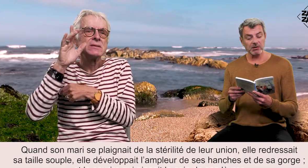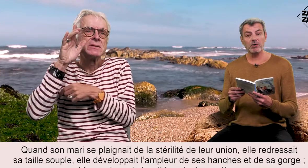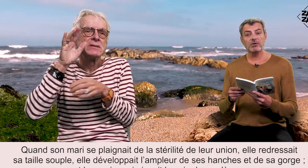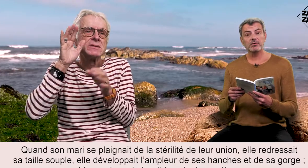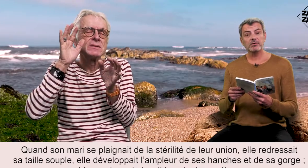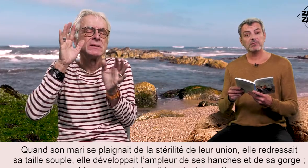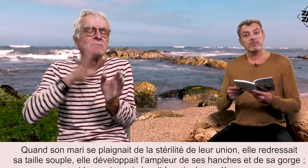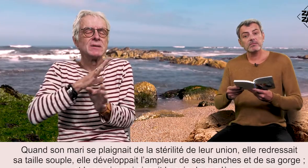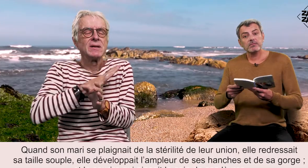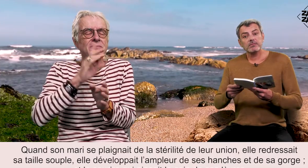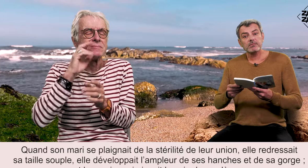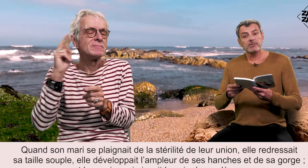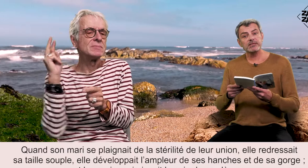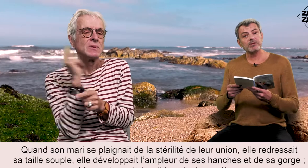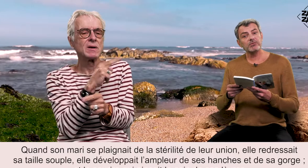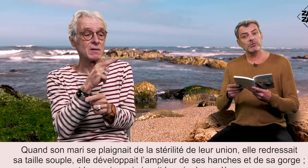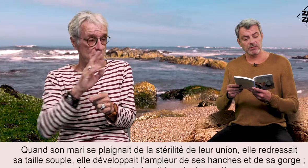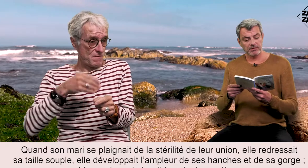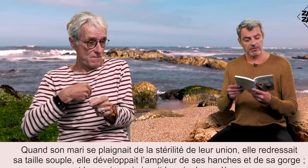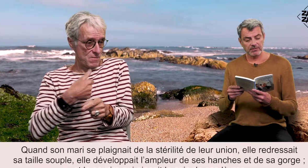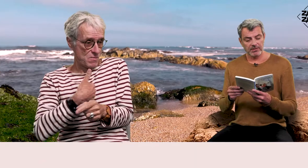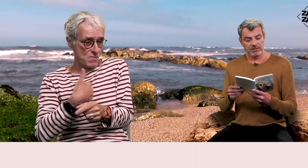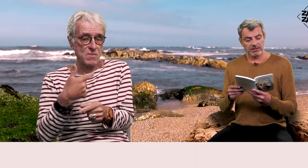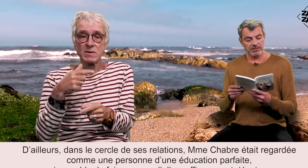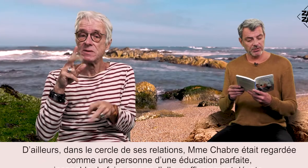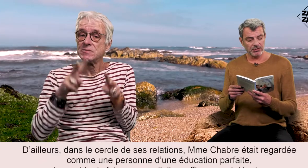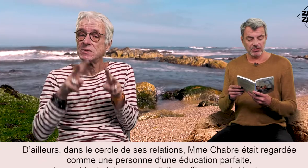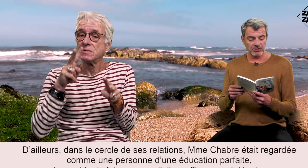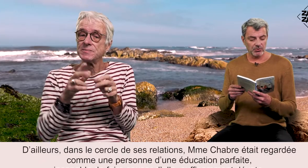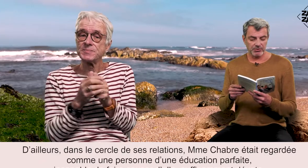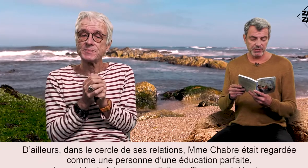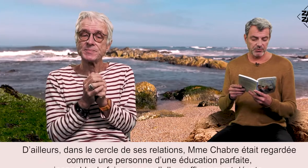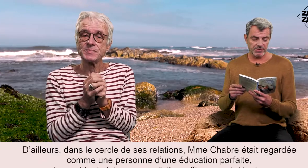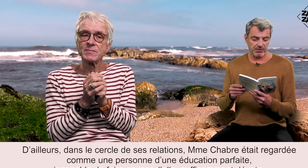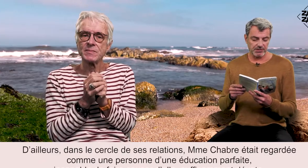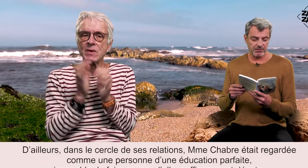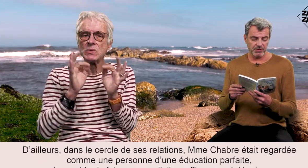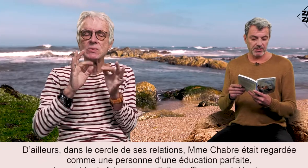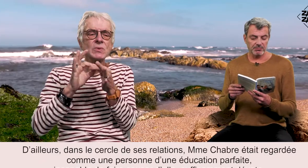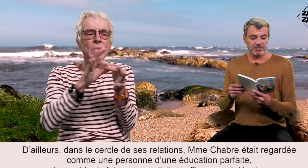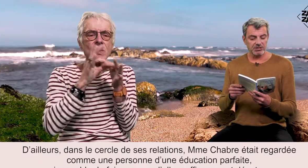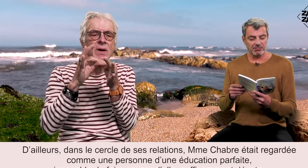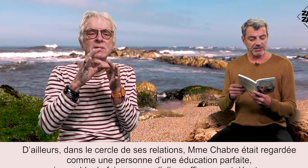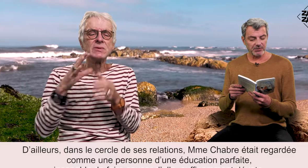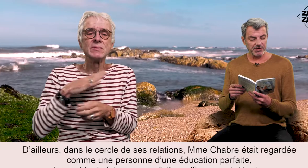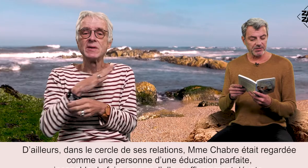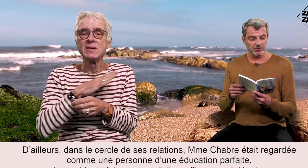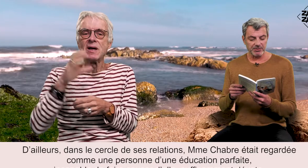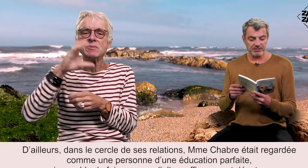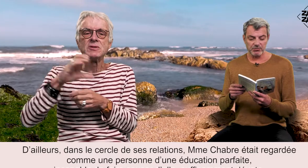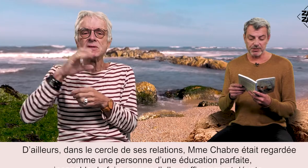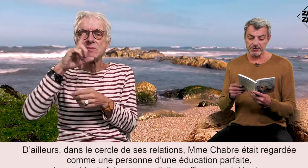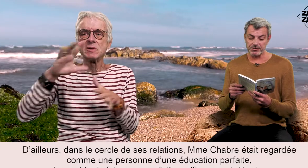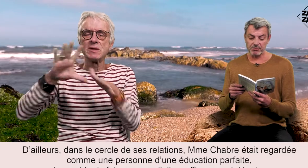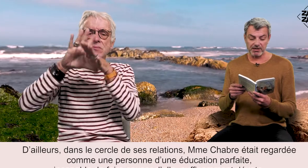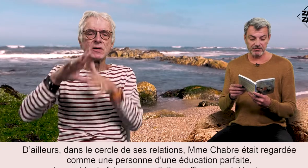disait clairement « Est-ce ma faute ? » D'ailleurs, dans le cercle de ses relations, Mme Chabre était regardée comme